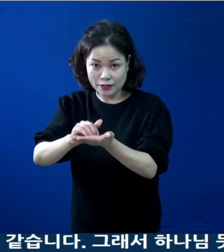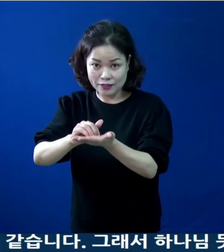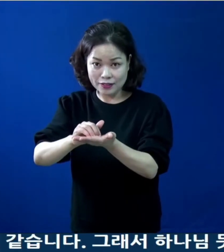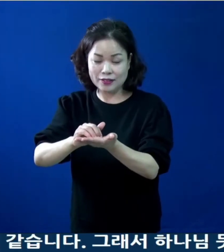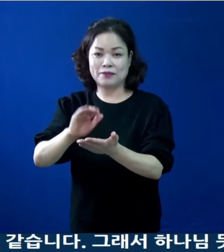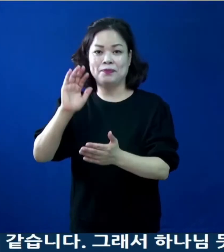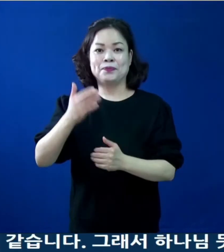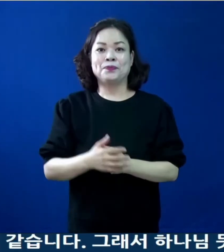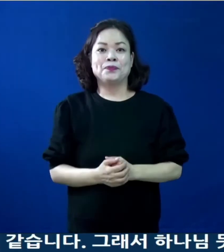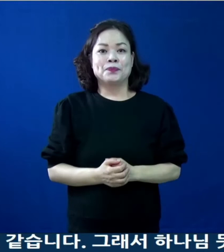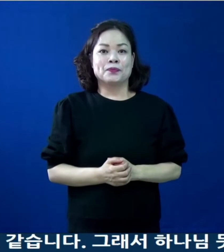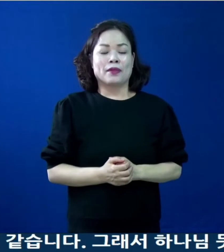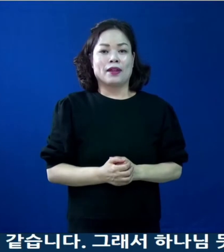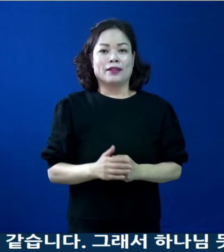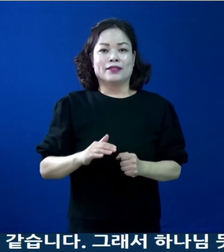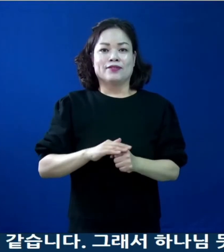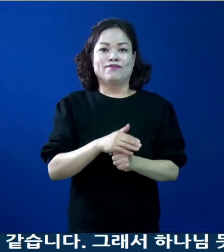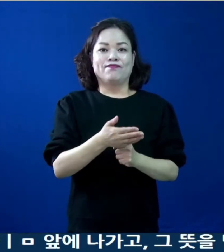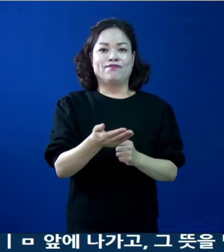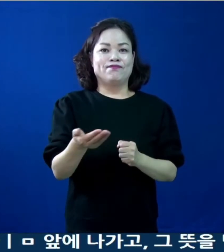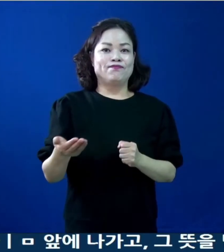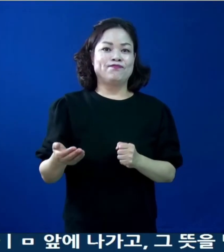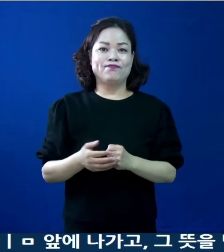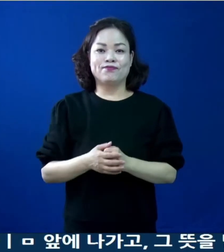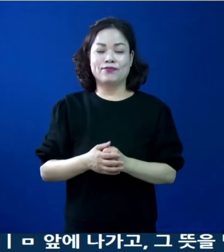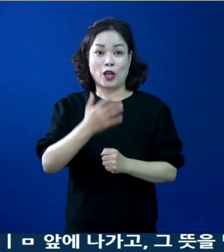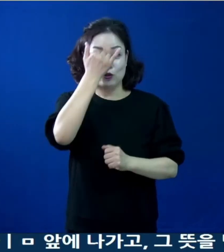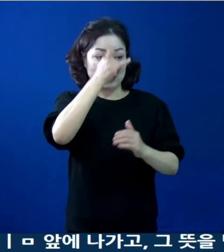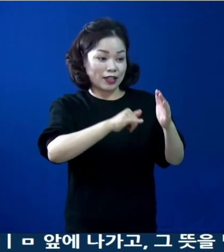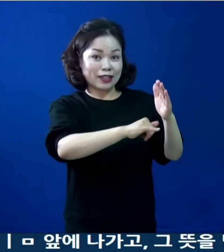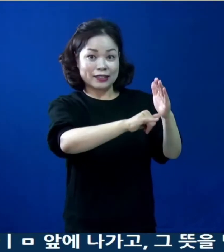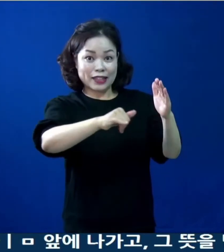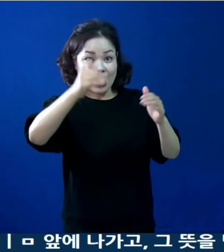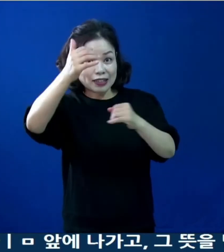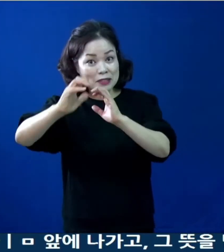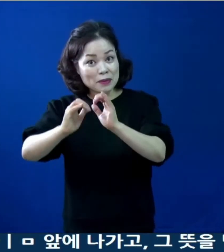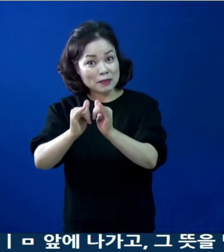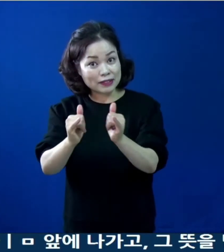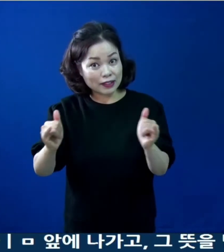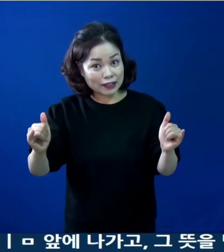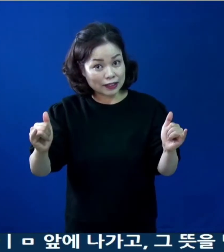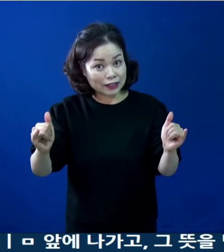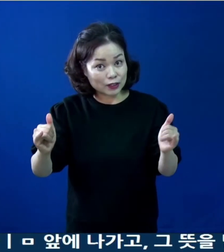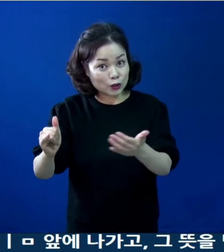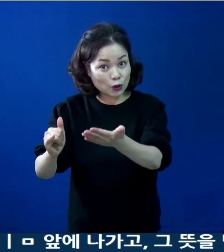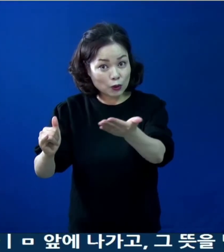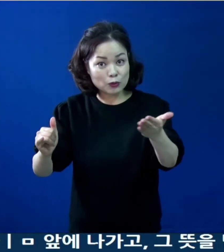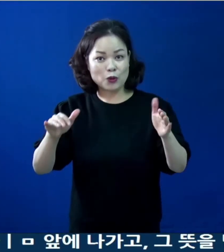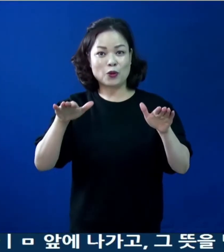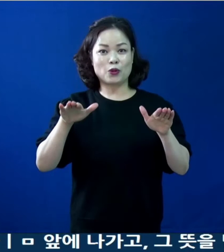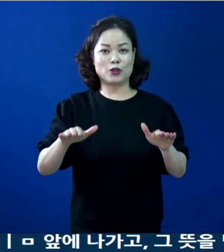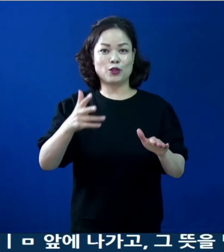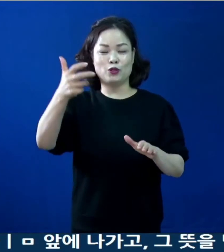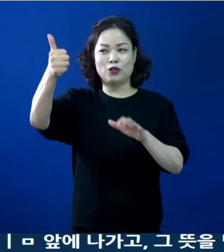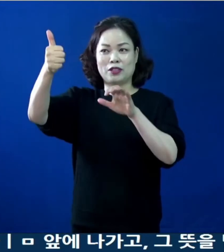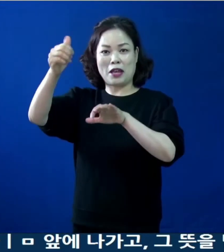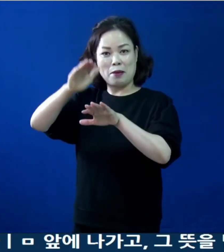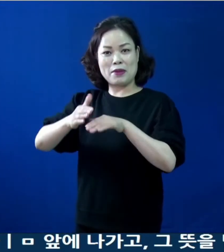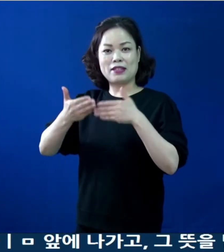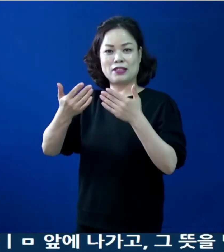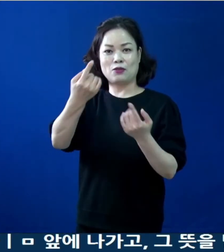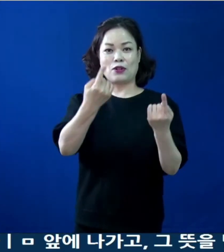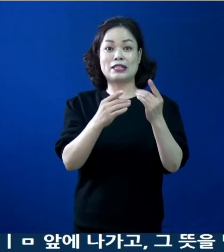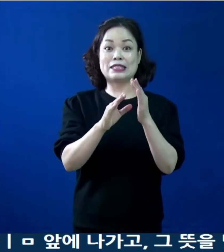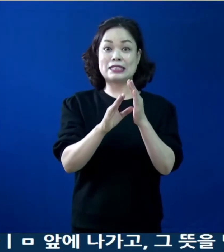있겠습니다. 사랑하는 충인의 가족들, 하나님의 백성들, 여러분 오늘 주님 앞에 예배드리러 나올